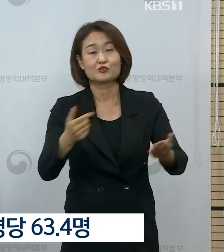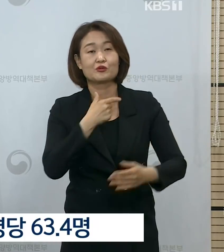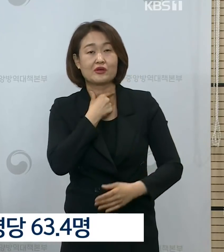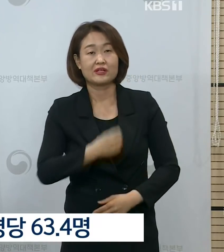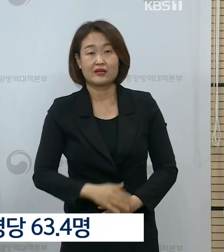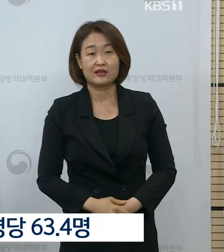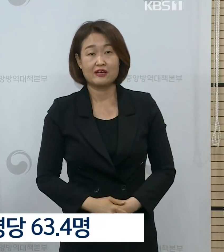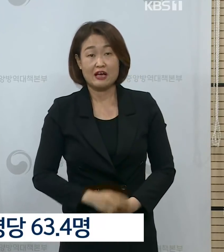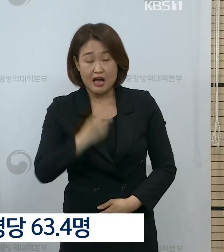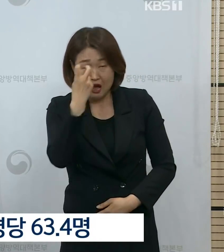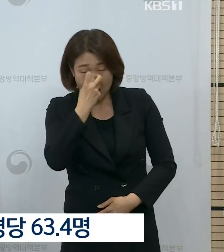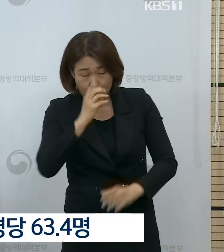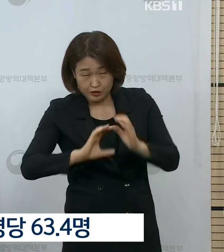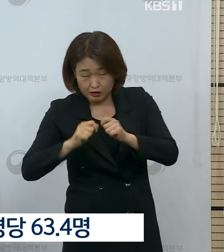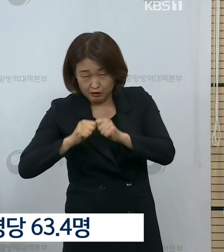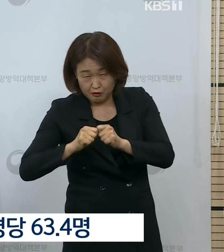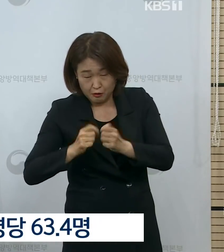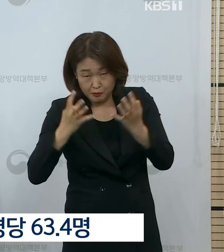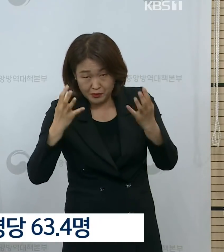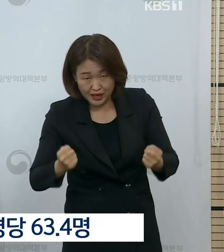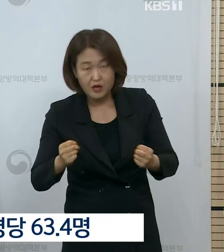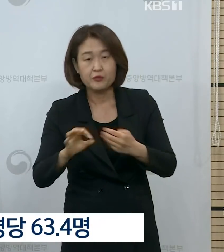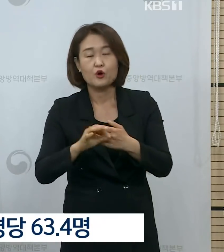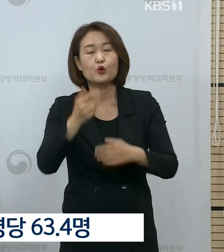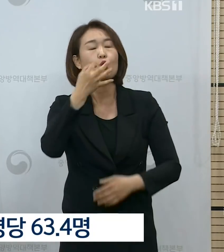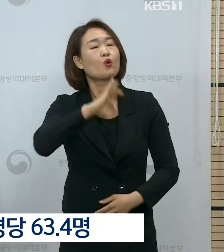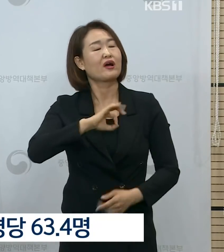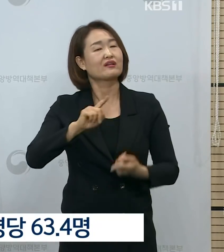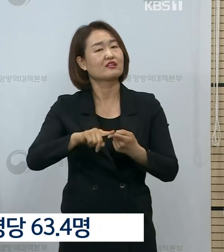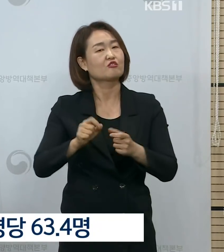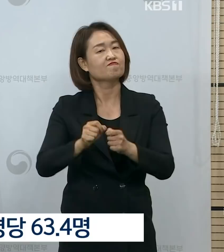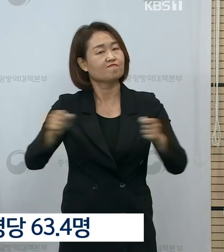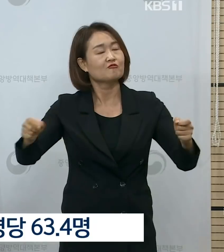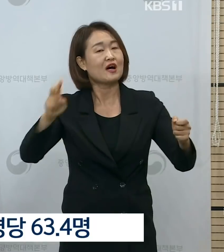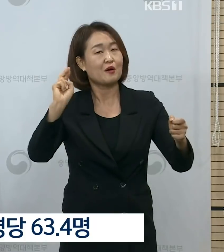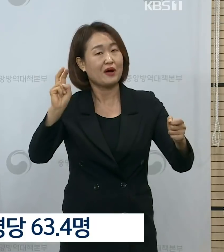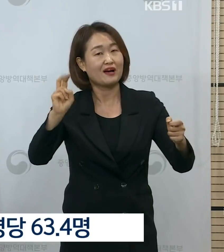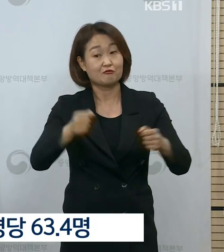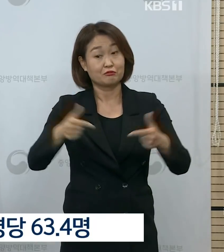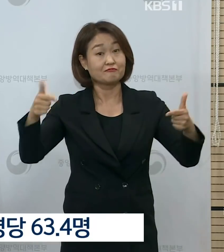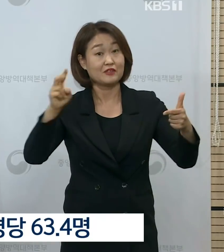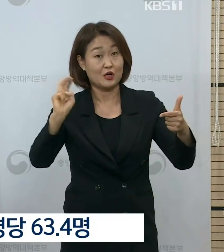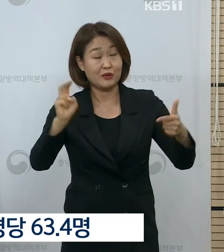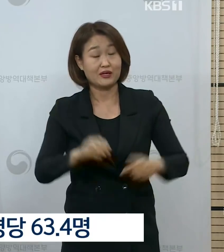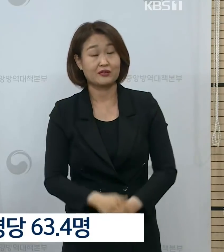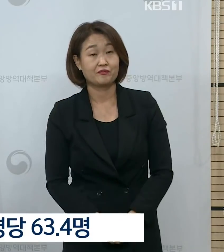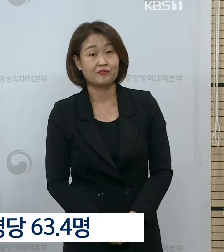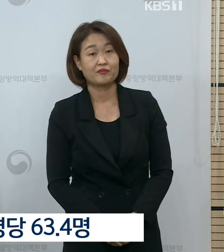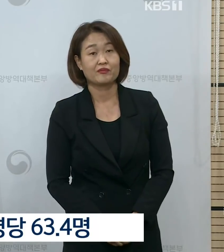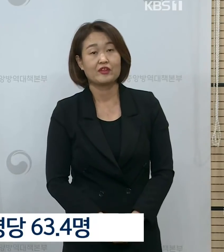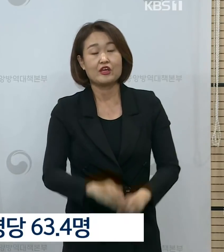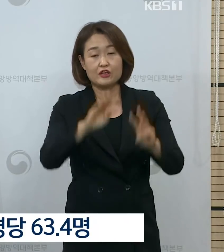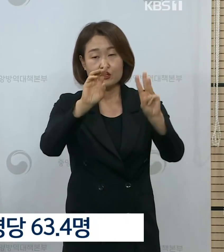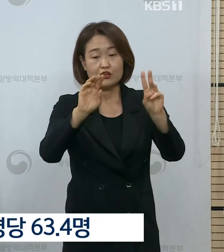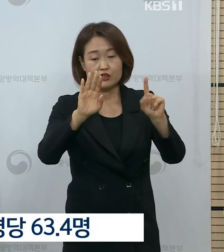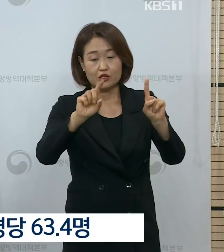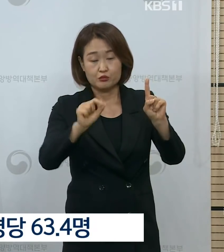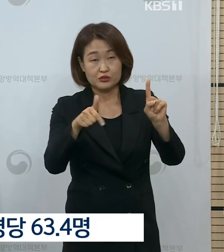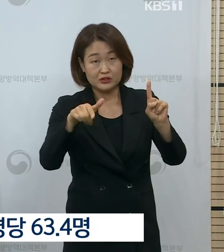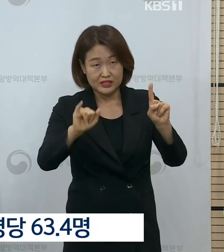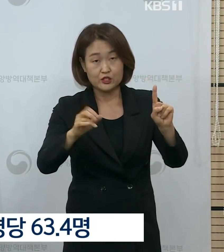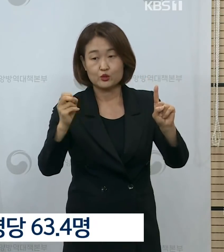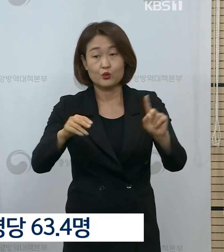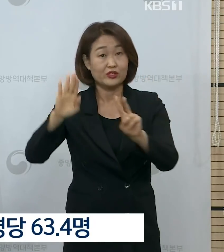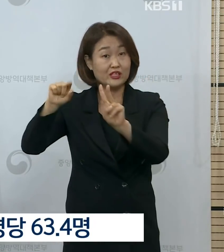기간이 늘어났을 때는 효과 변동이 있을 수 있고 그 영향을 파악하기 위해서 1분기 접종자에 대한 추적 조사와 2분기